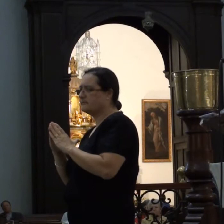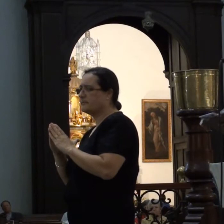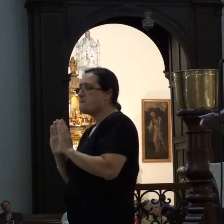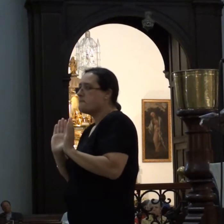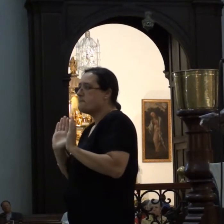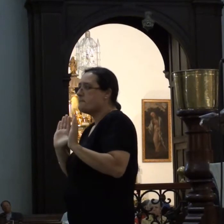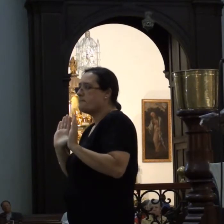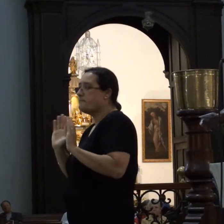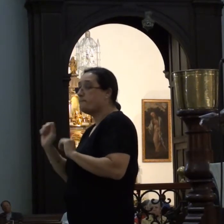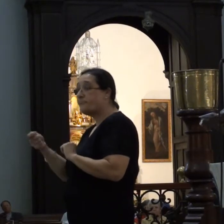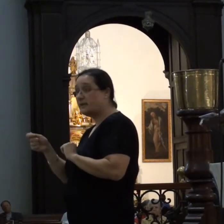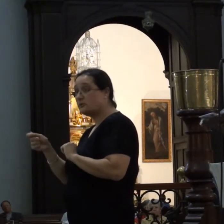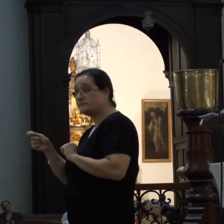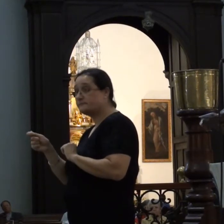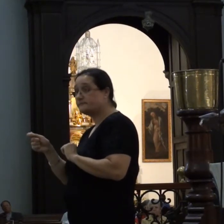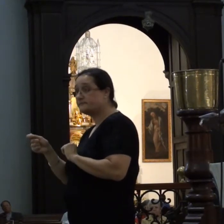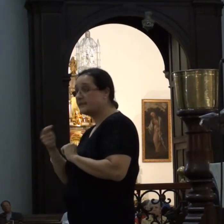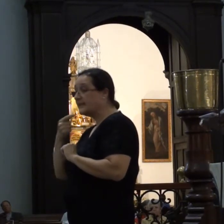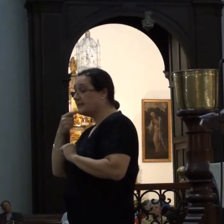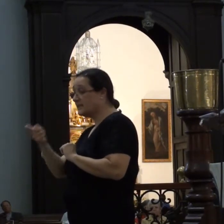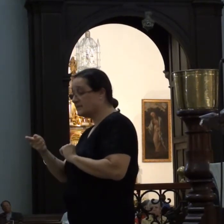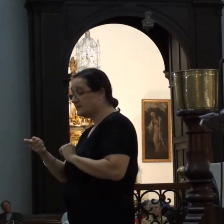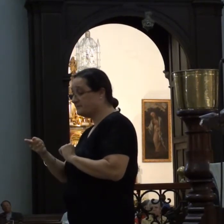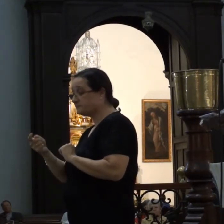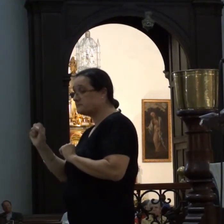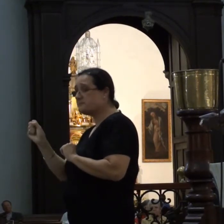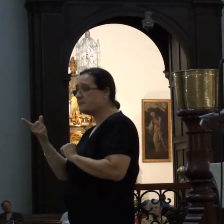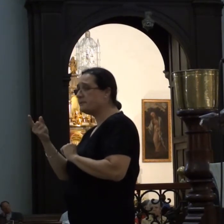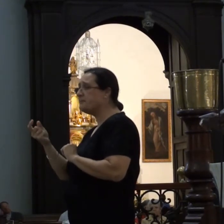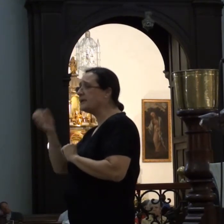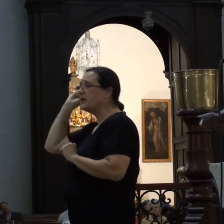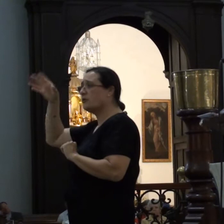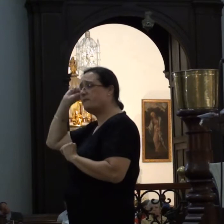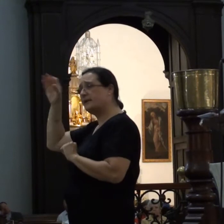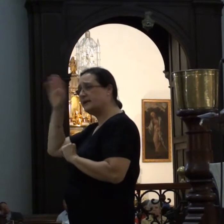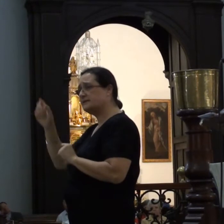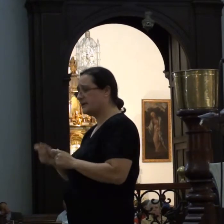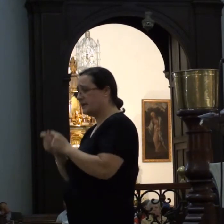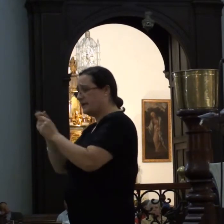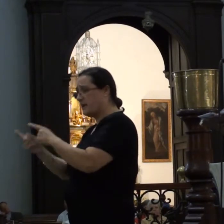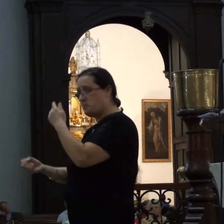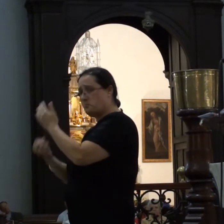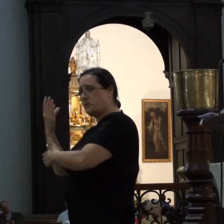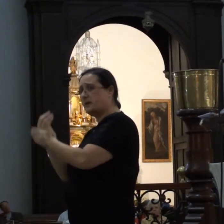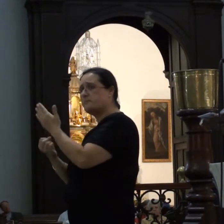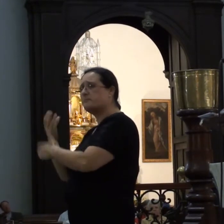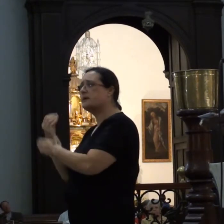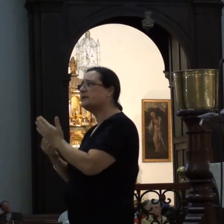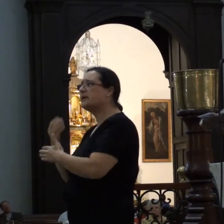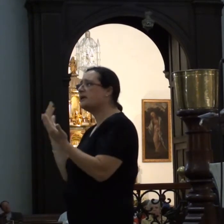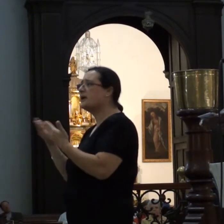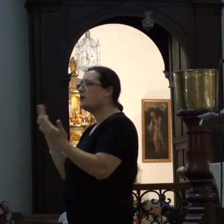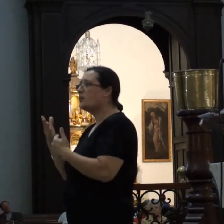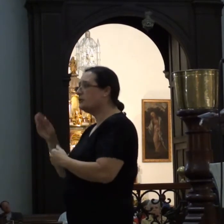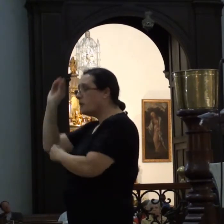cosita este texto de Joel en el primer discurso que dirigió la gente en aquella mañana en que ellos mismos habían sido